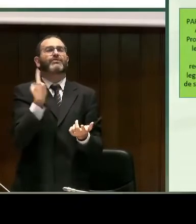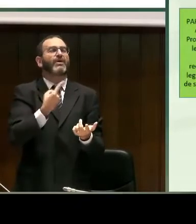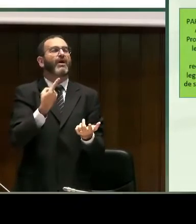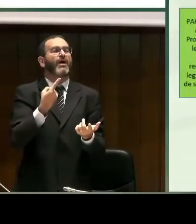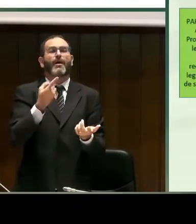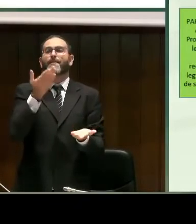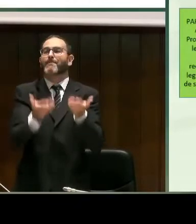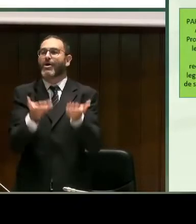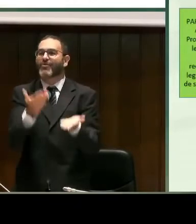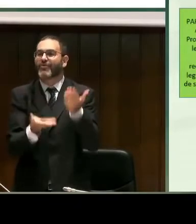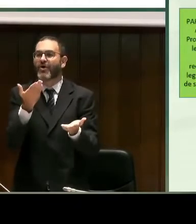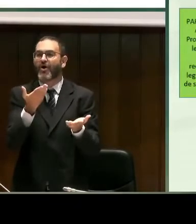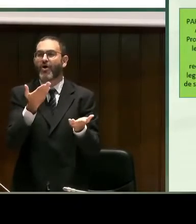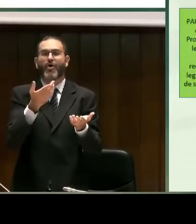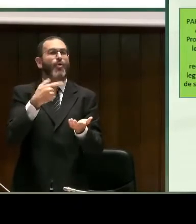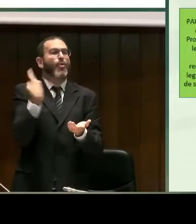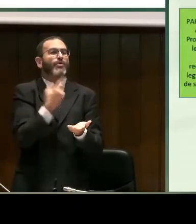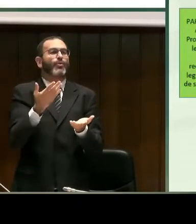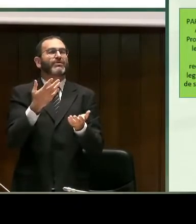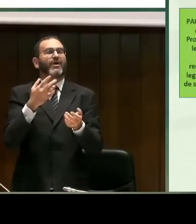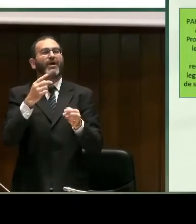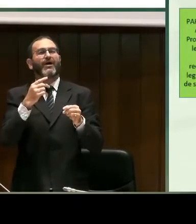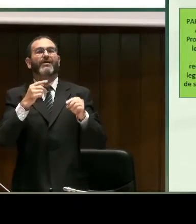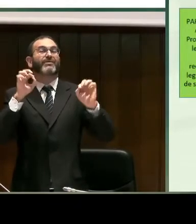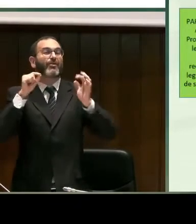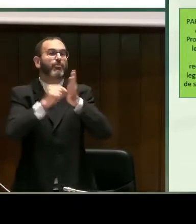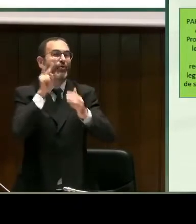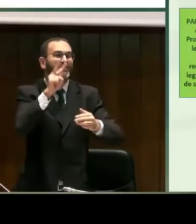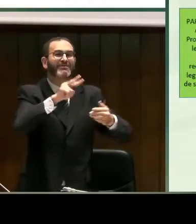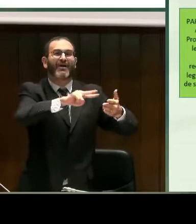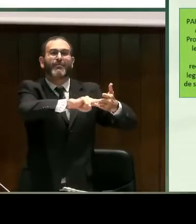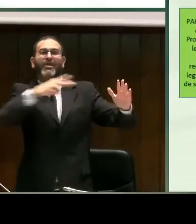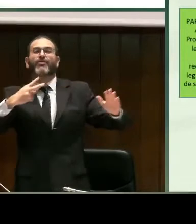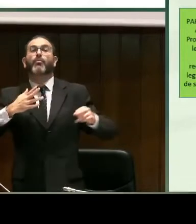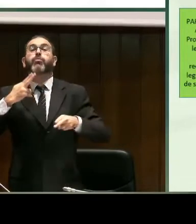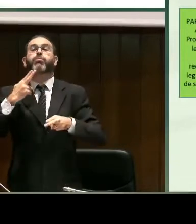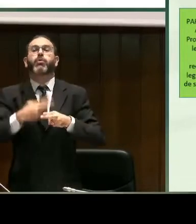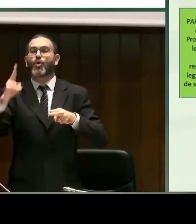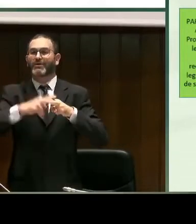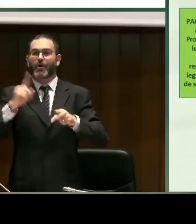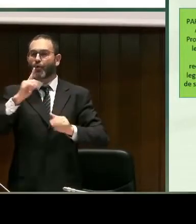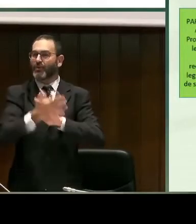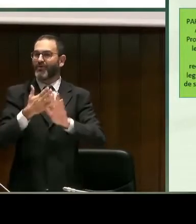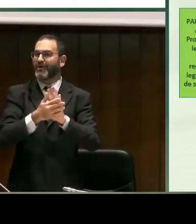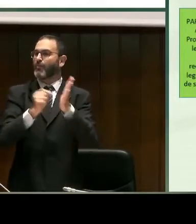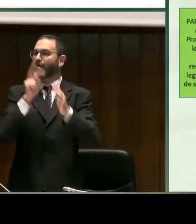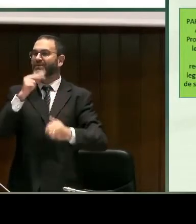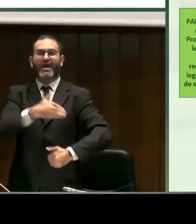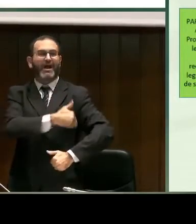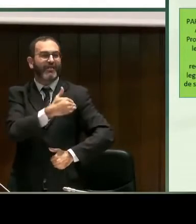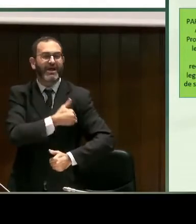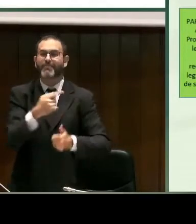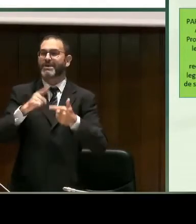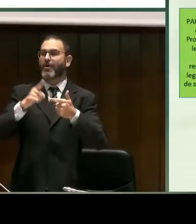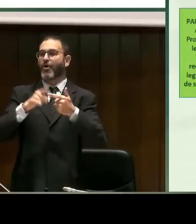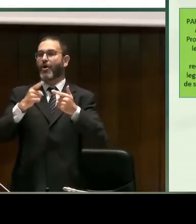6 años desde entonces y nuestra valoración desde el punto de vista